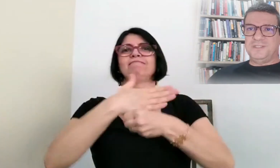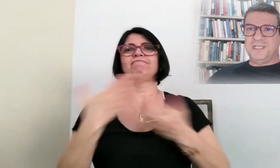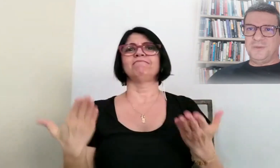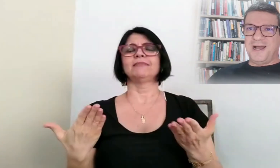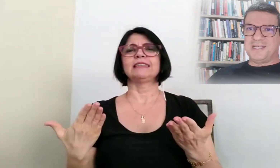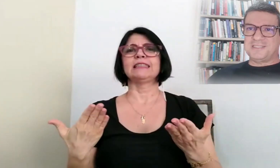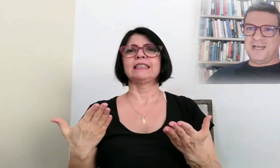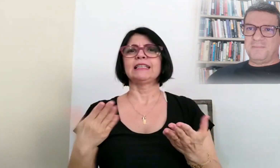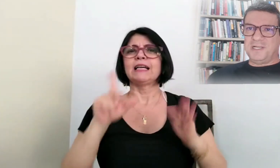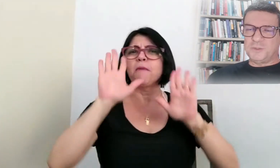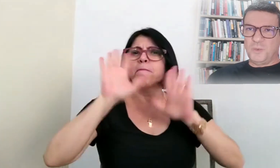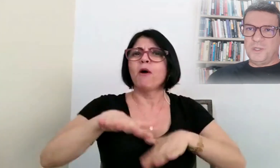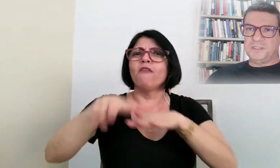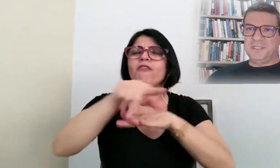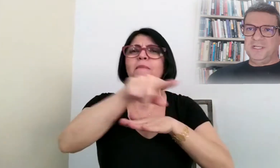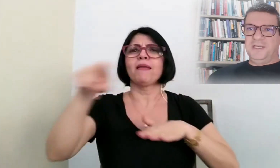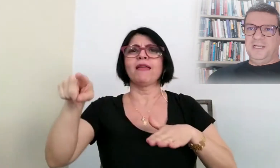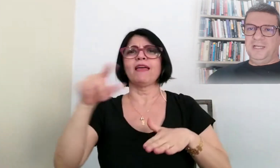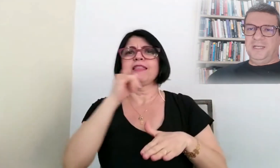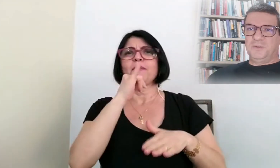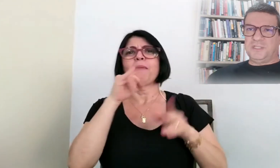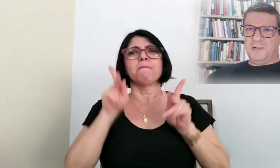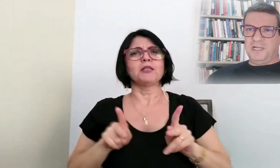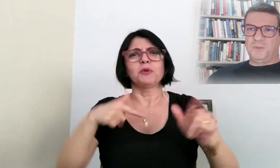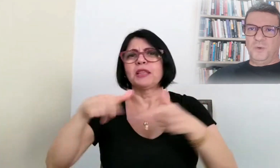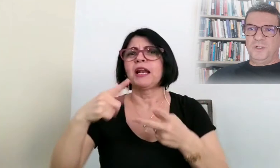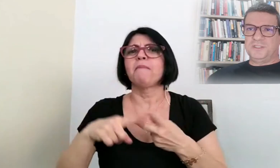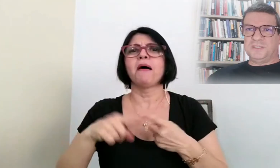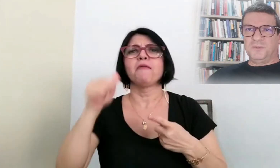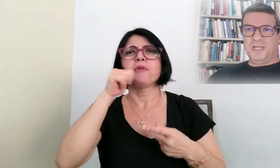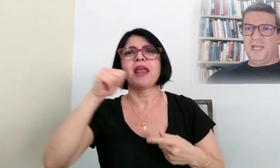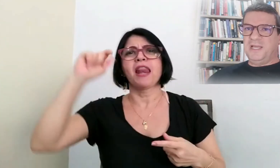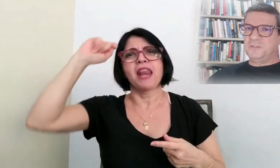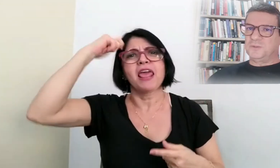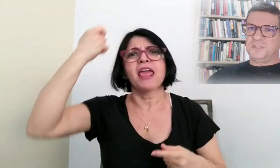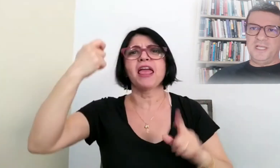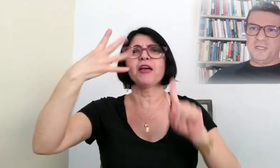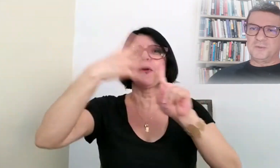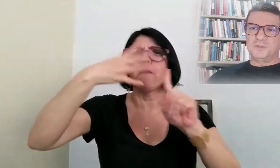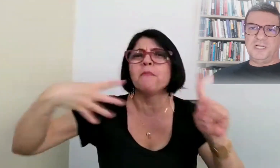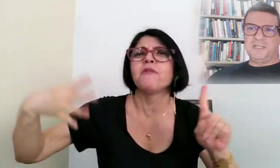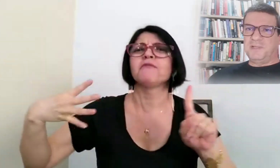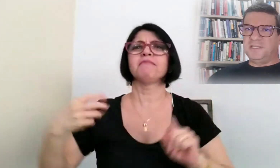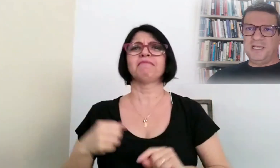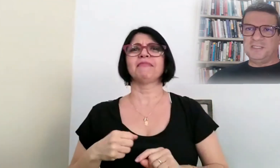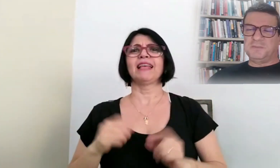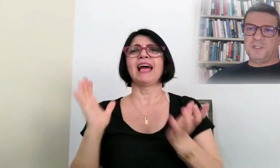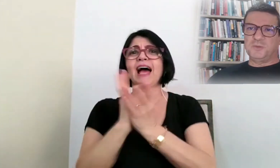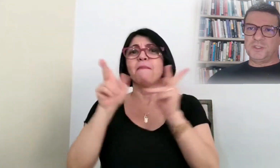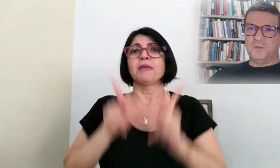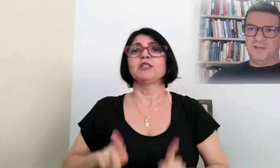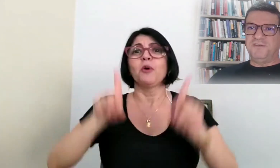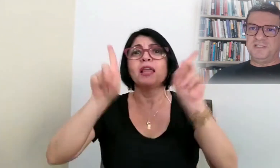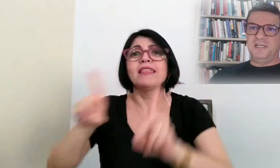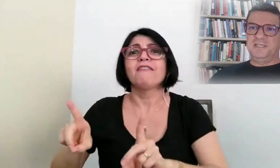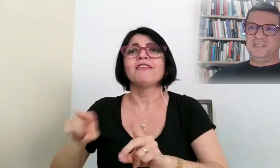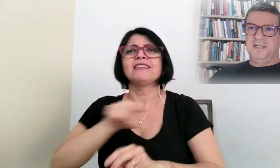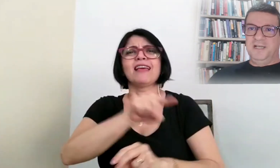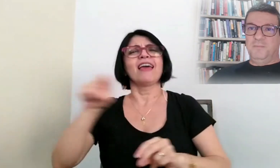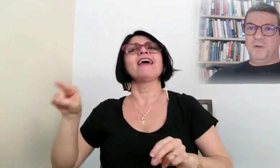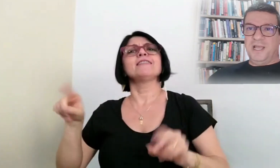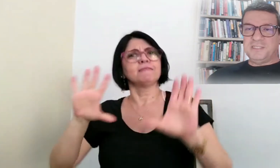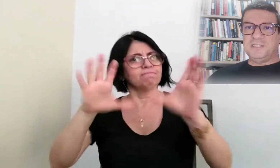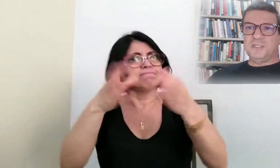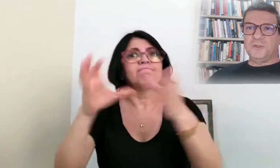têm conseguido arrastar para as ruas os trabalhadores, as mulheres, os negros, os LGBTs, as pessoas com